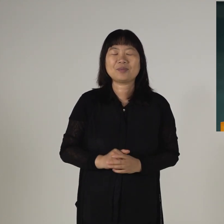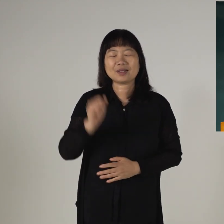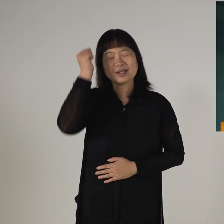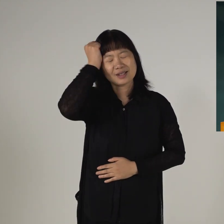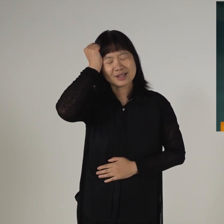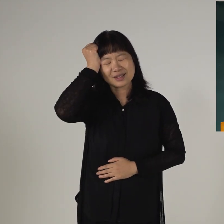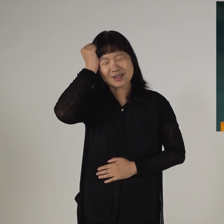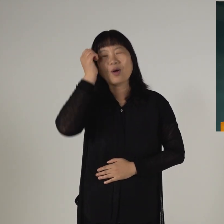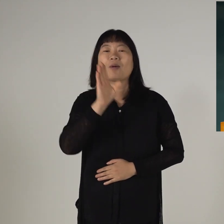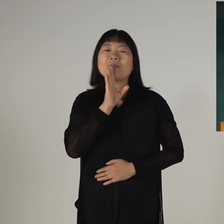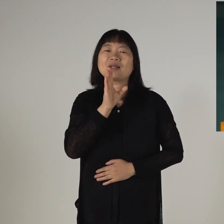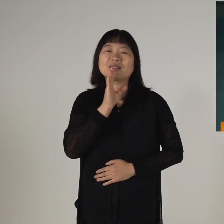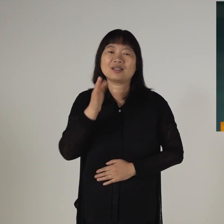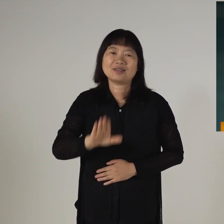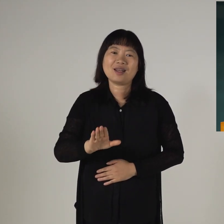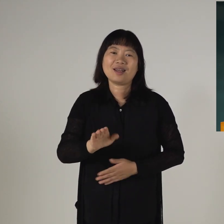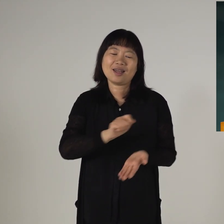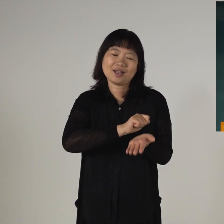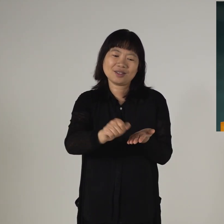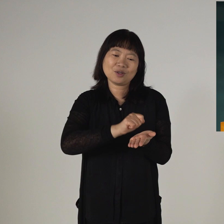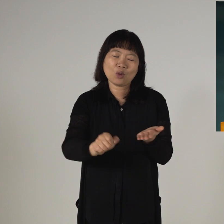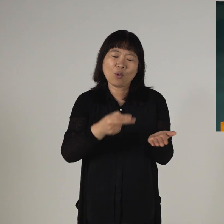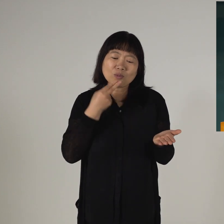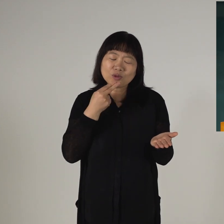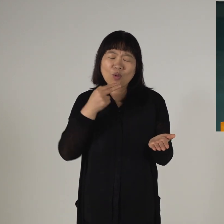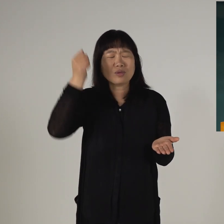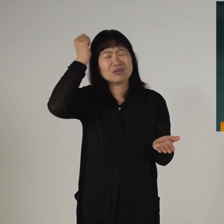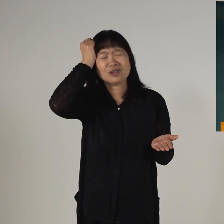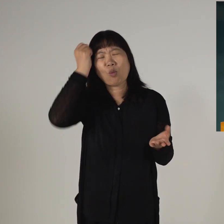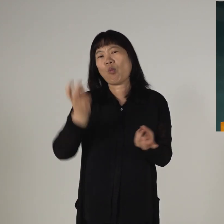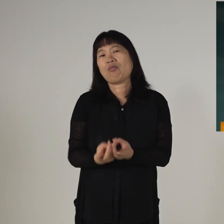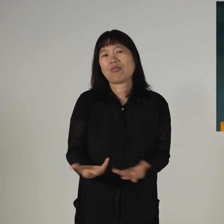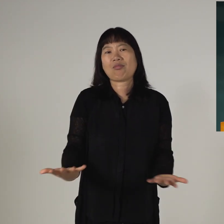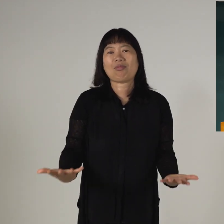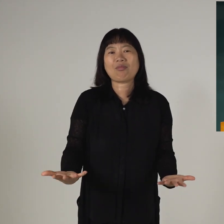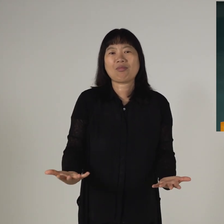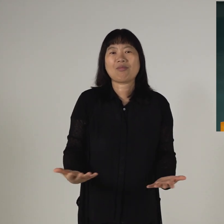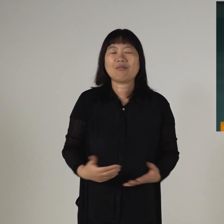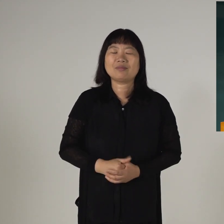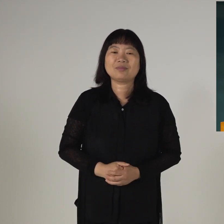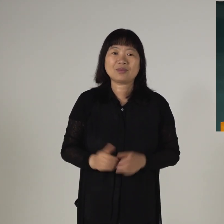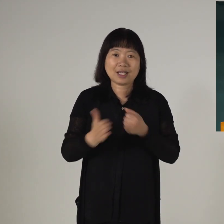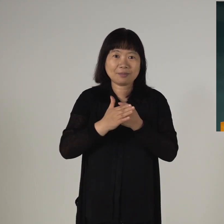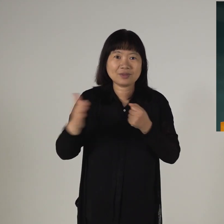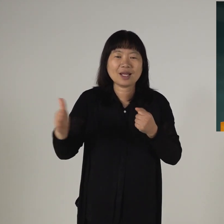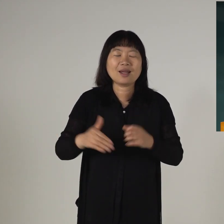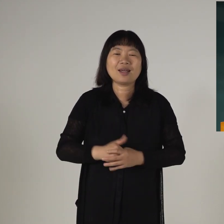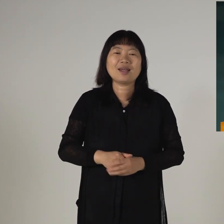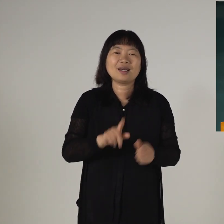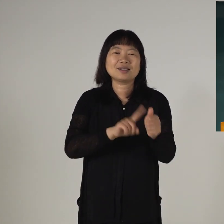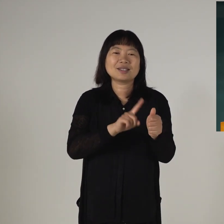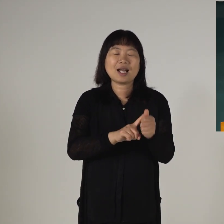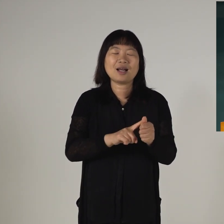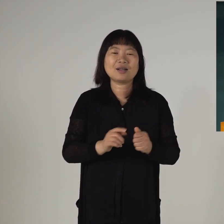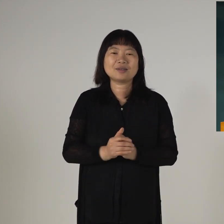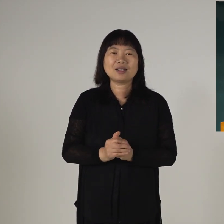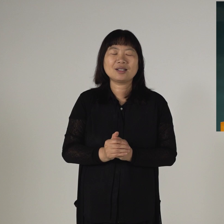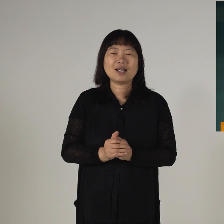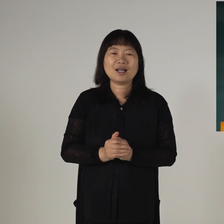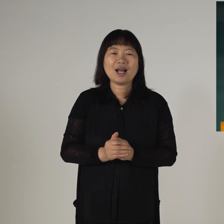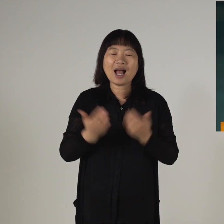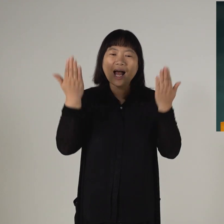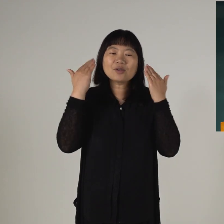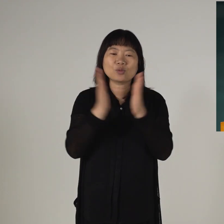기억되는 것인데 기록이 되지 않는다면 어떻게 기억을 하겠는가? 해서 그가 교과서에 나와